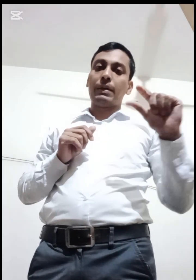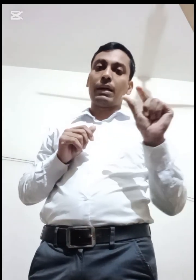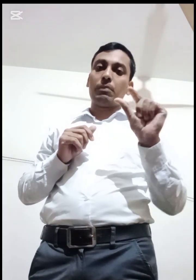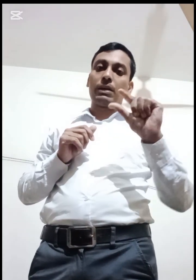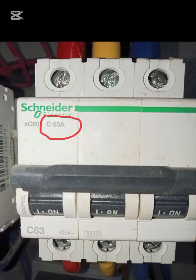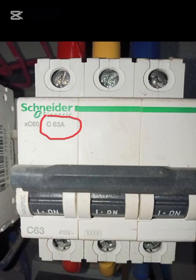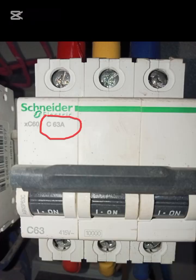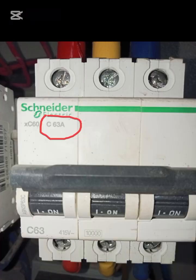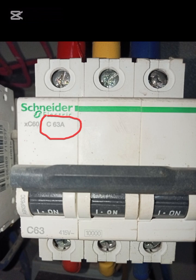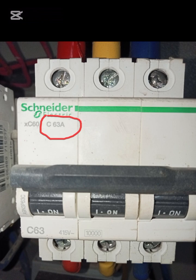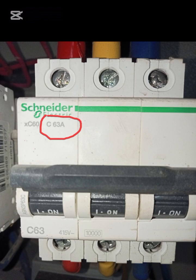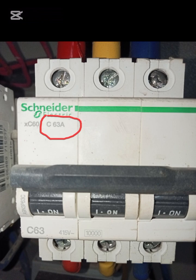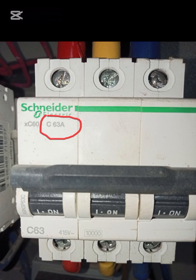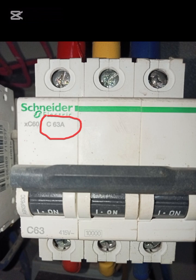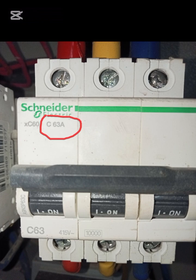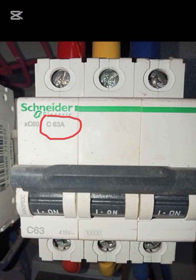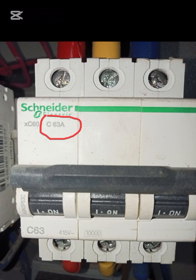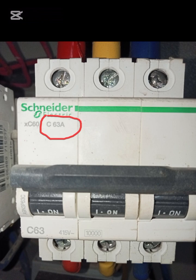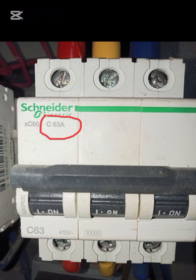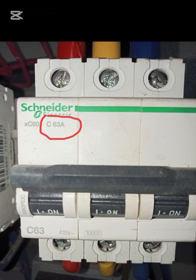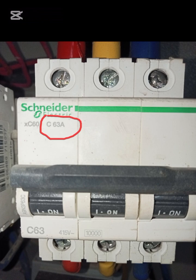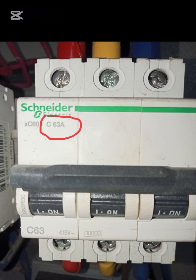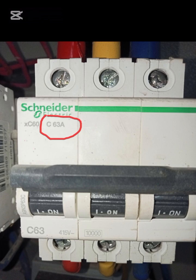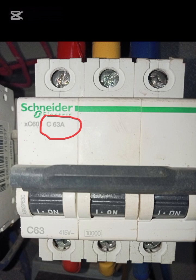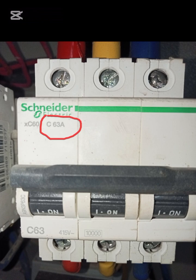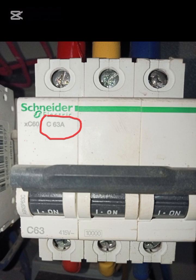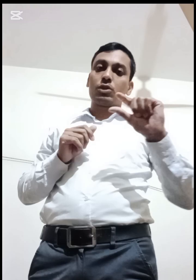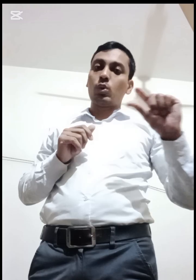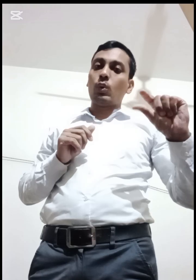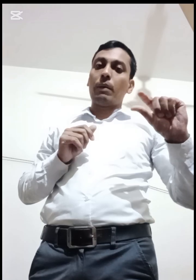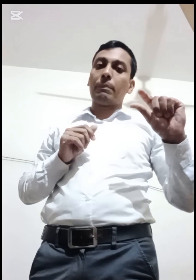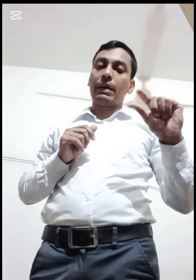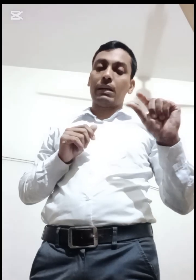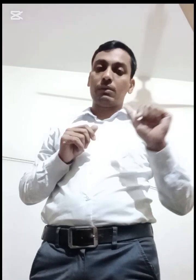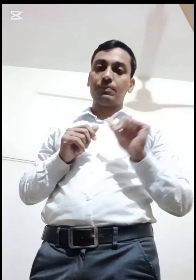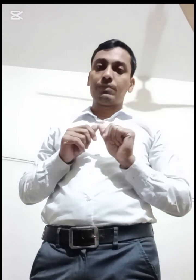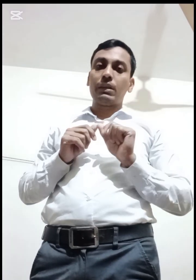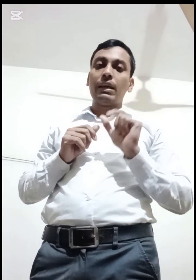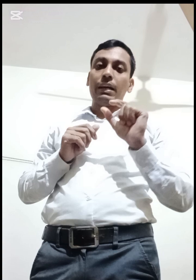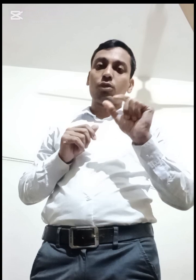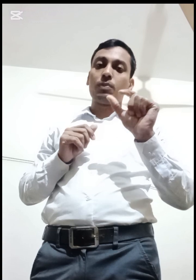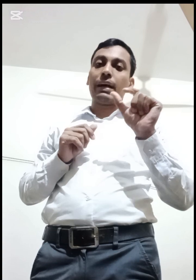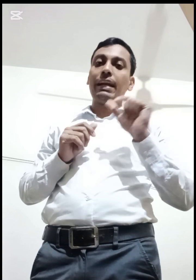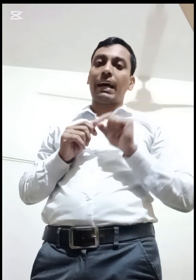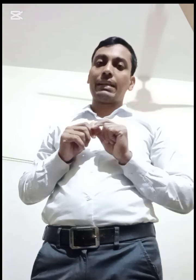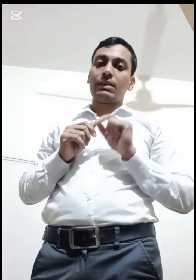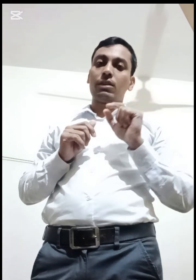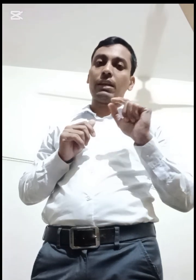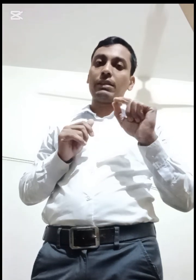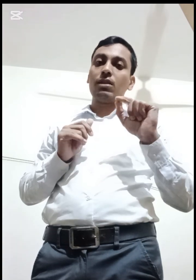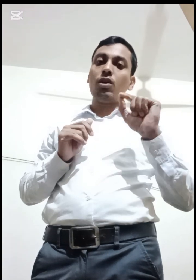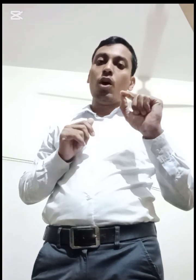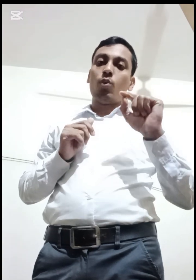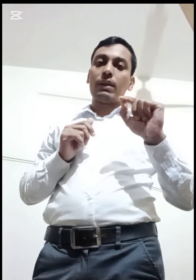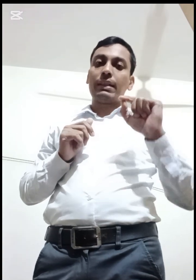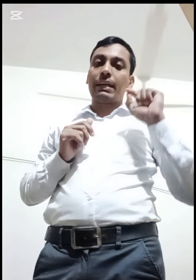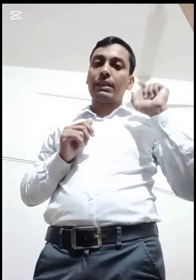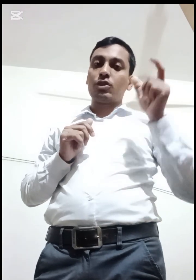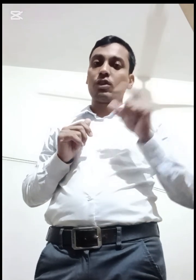অ্যাম্পিয়ার বা এটা হচ্ছে 63 অ্যাম্পিয়ারের সার্কিট ব্রেকার, 16 অ্যাম্পিয়ার এরকম গায়ে লেখা আছে। অর্থাৎ এটা 1 থেকে 63